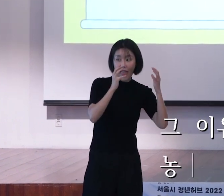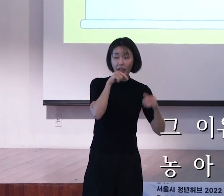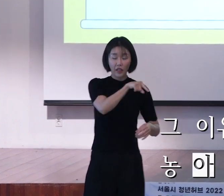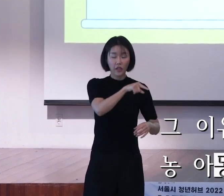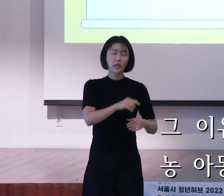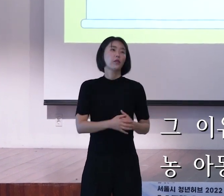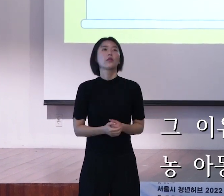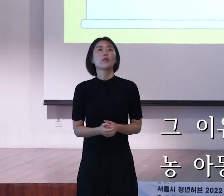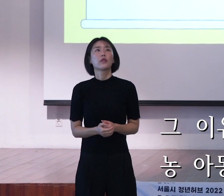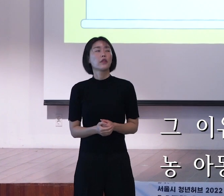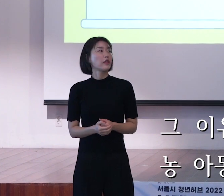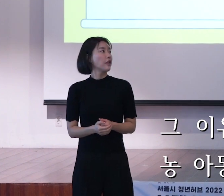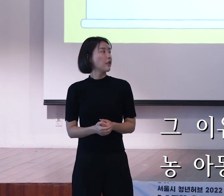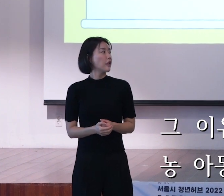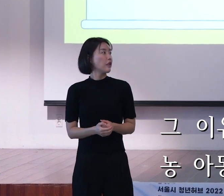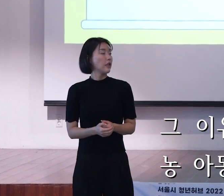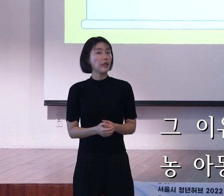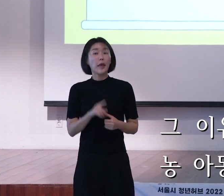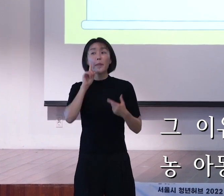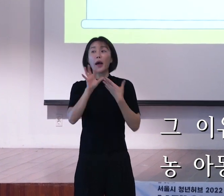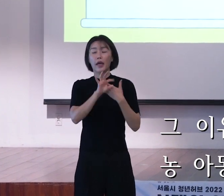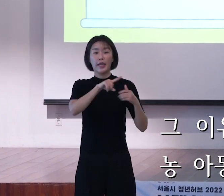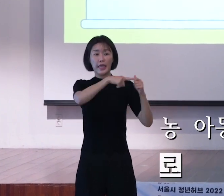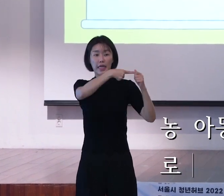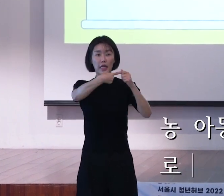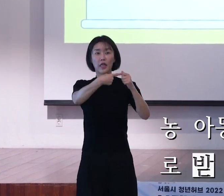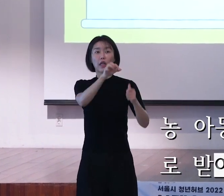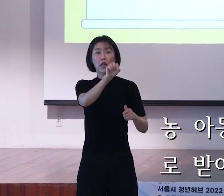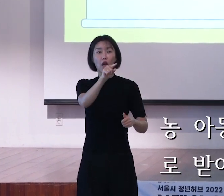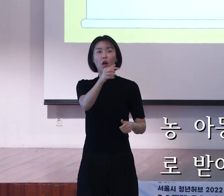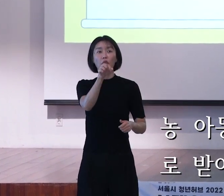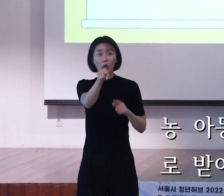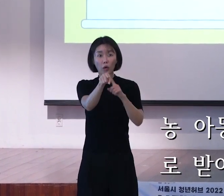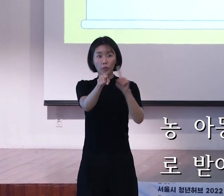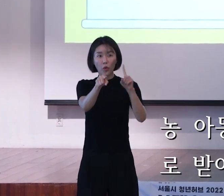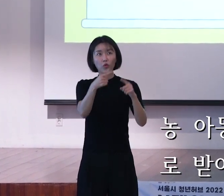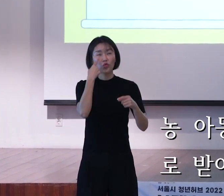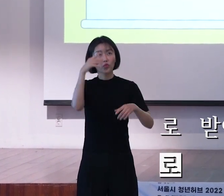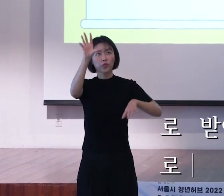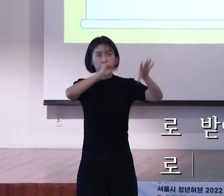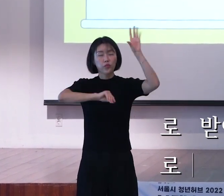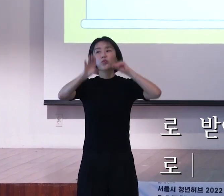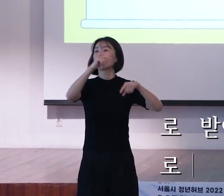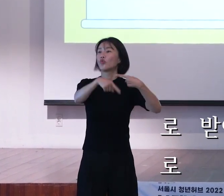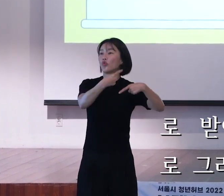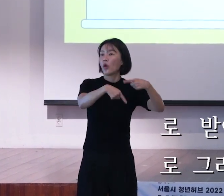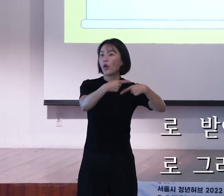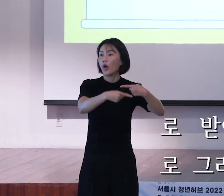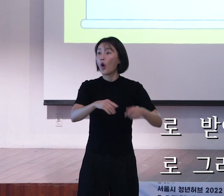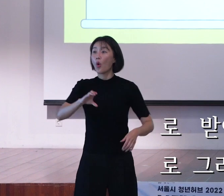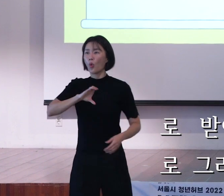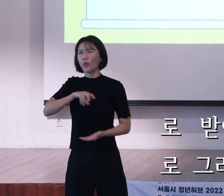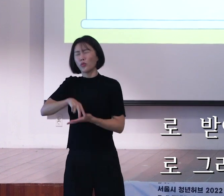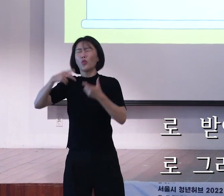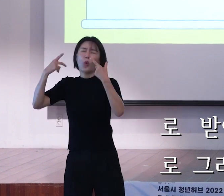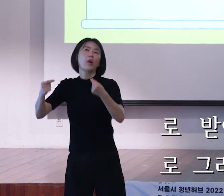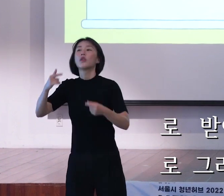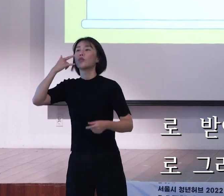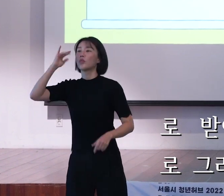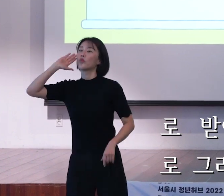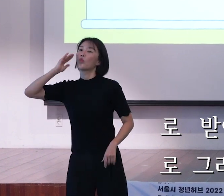농아동이 아이가 제1 언어로 받아들이기 쉬운 수어로, 그리고 코다 아이는